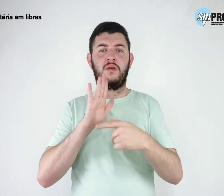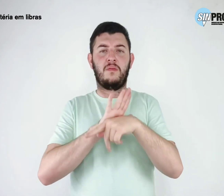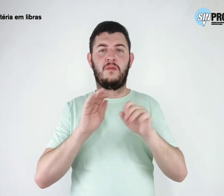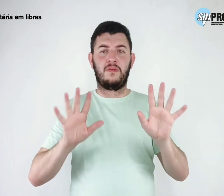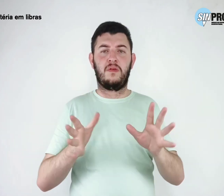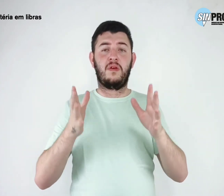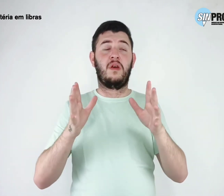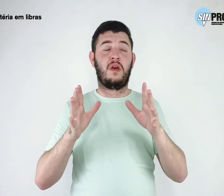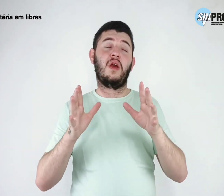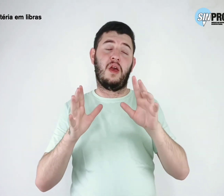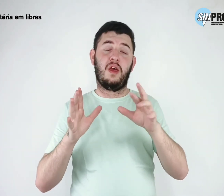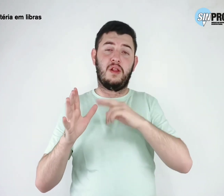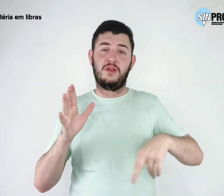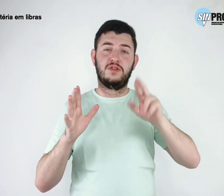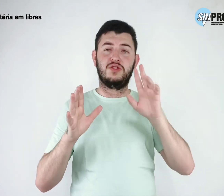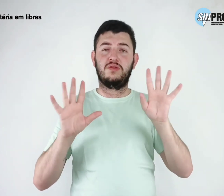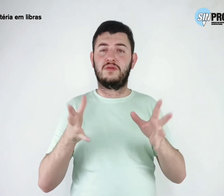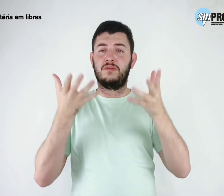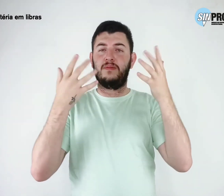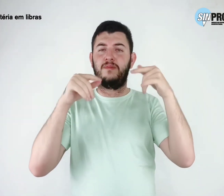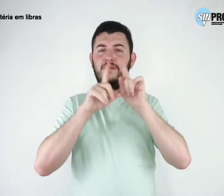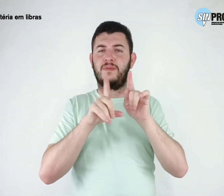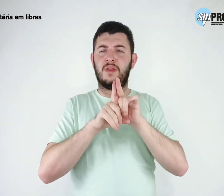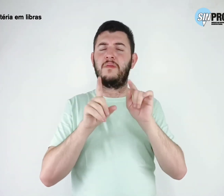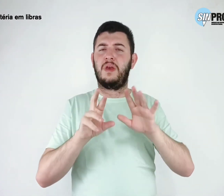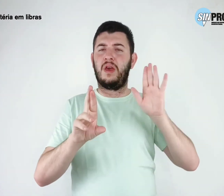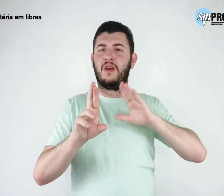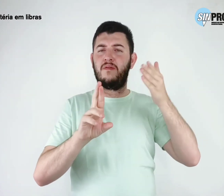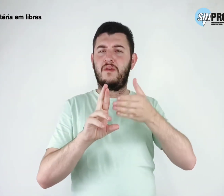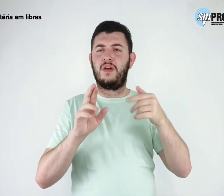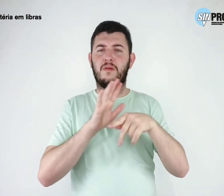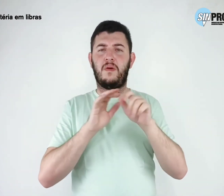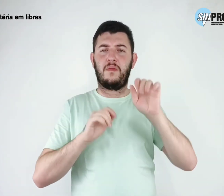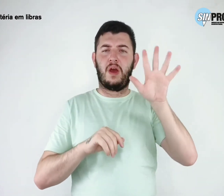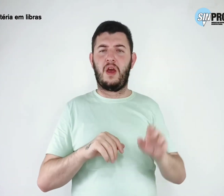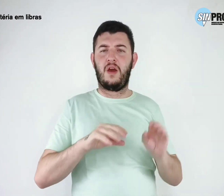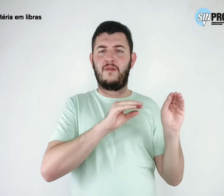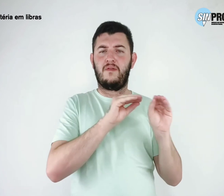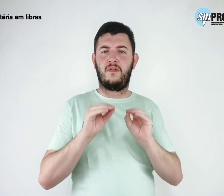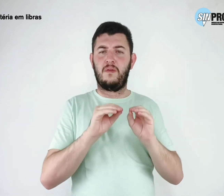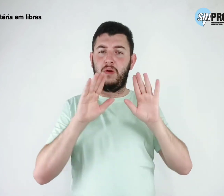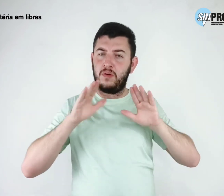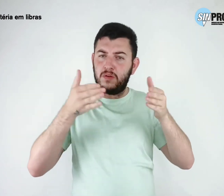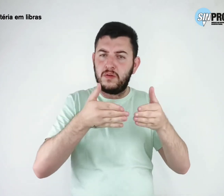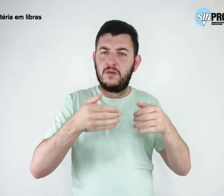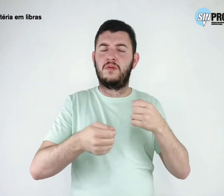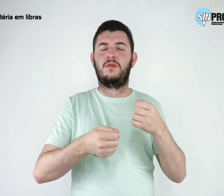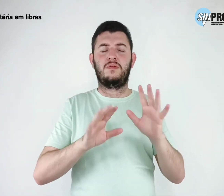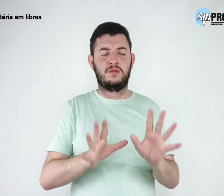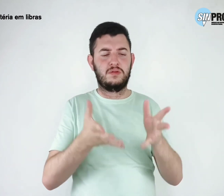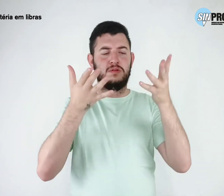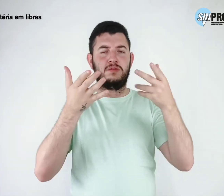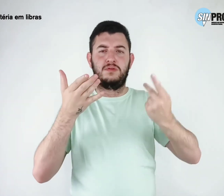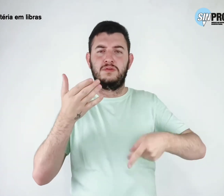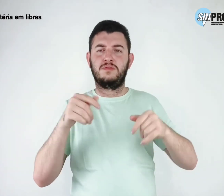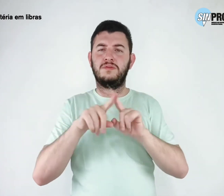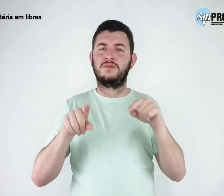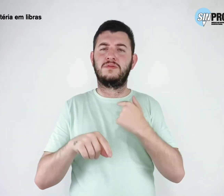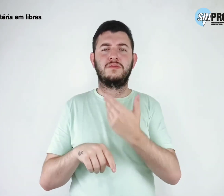mundo afrocentradas. Exigimos também que os meios de comunicação de massa parem de